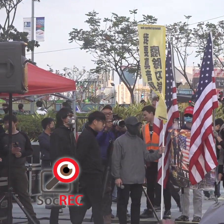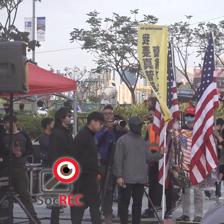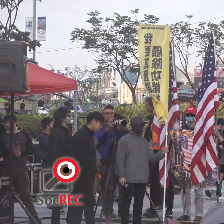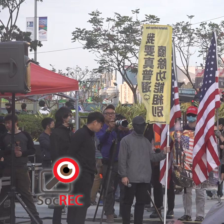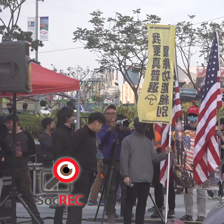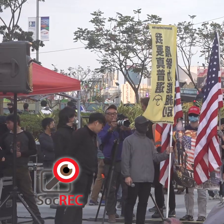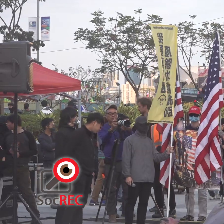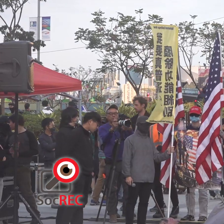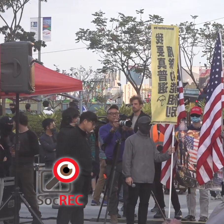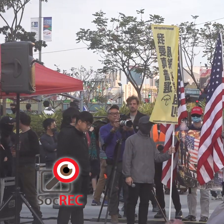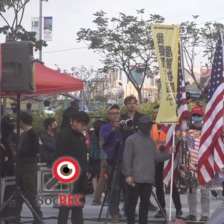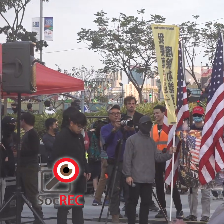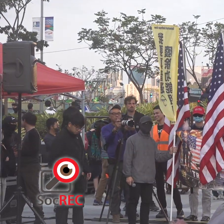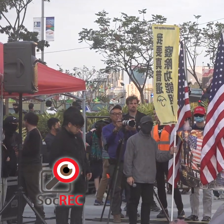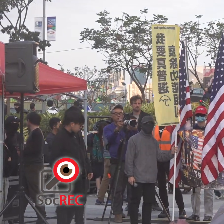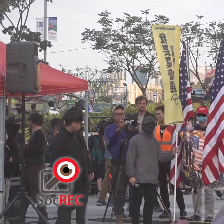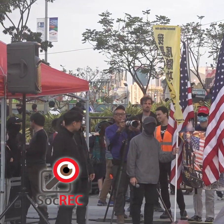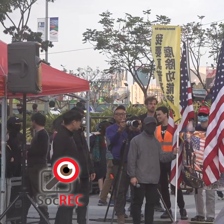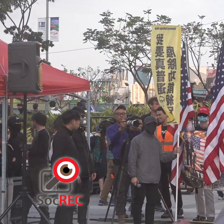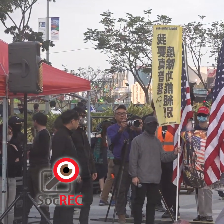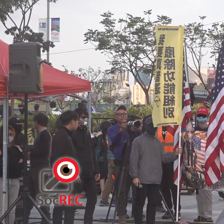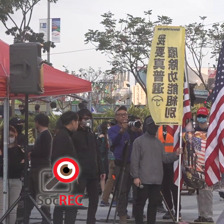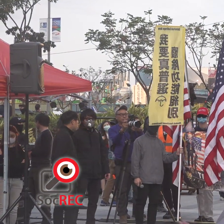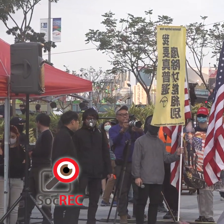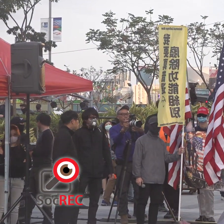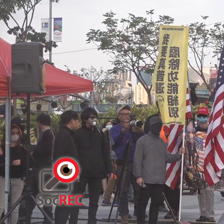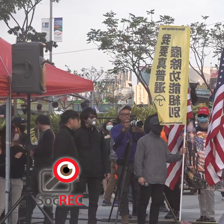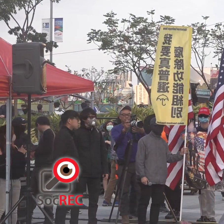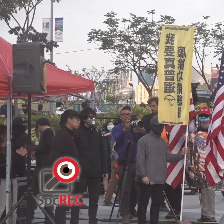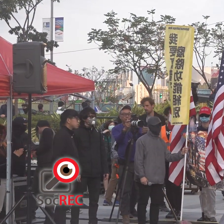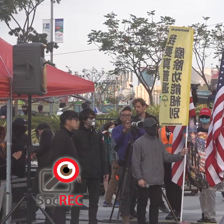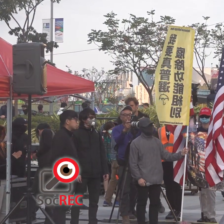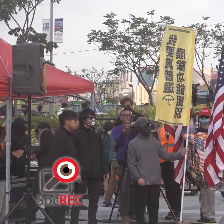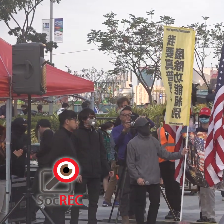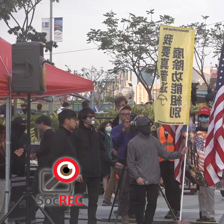the stage is Tony from Hong Kong Autonomy Action. Tony, please.